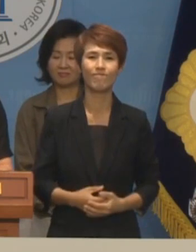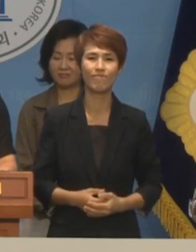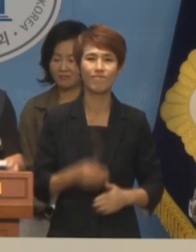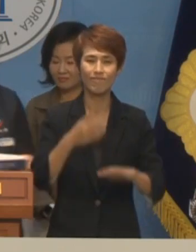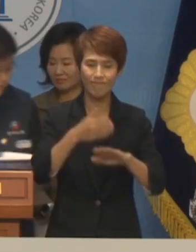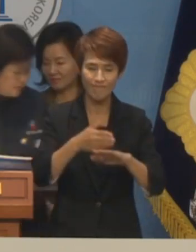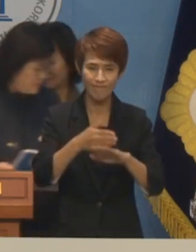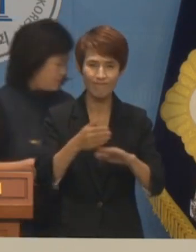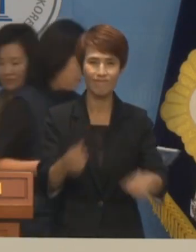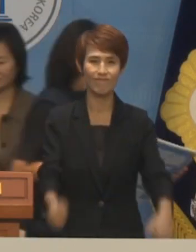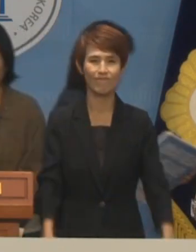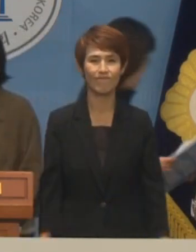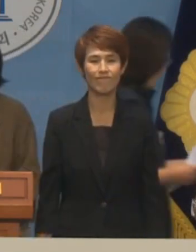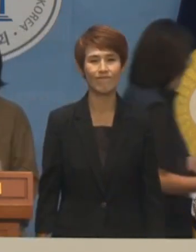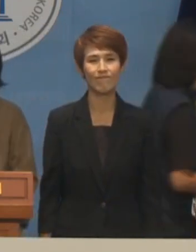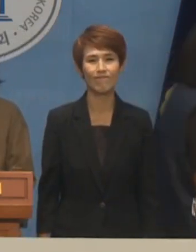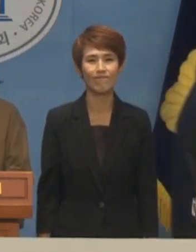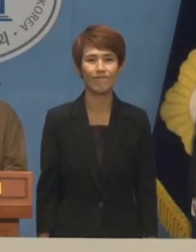감사합니다.